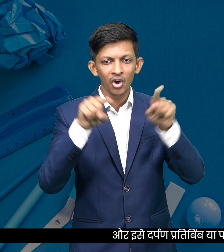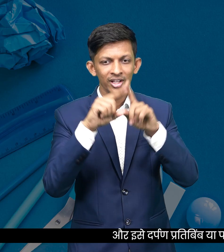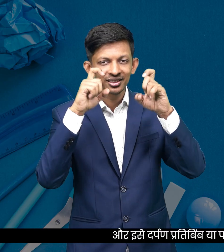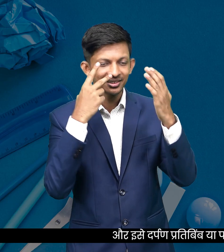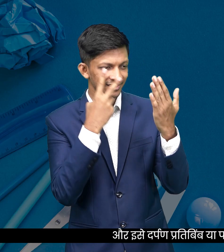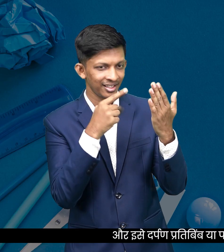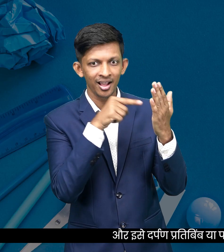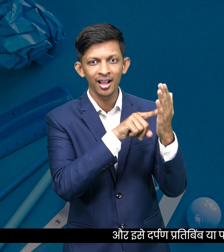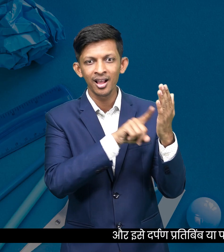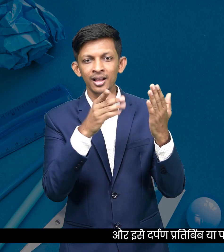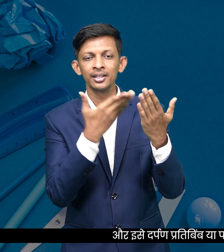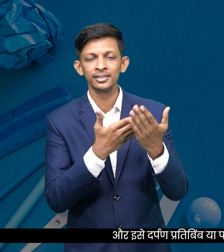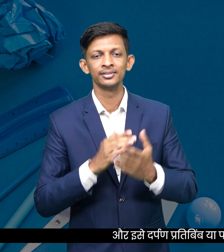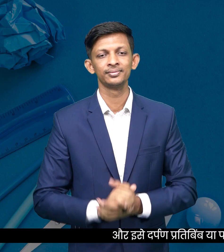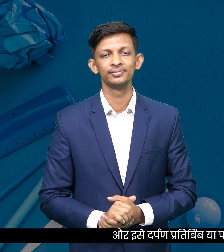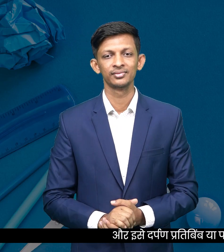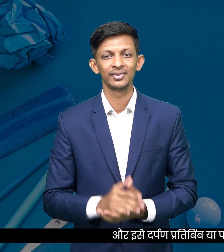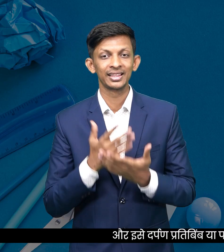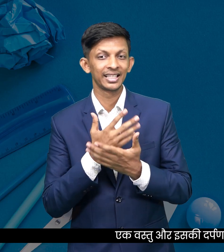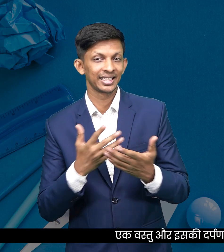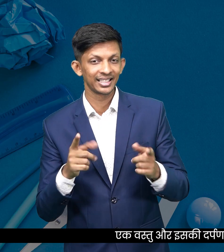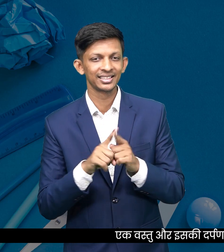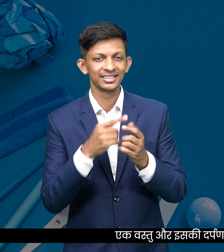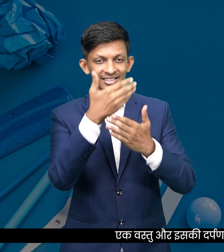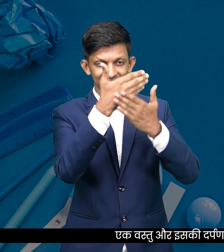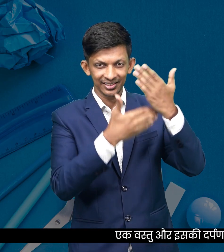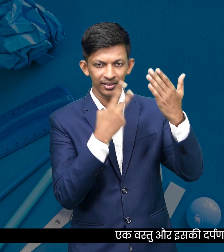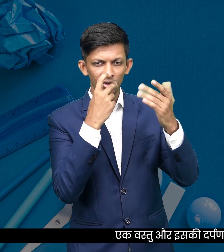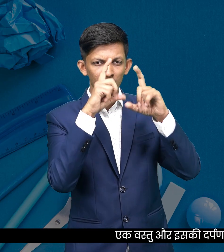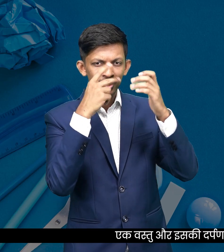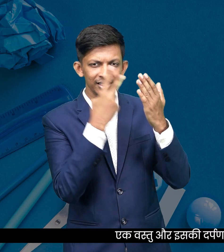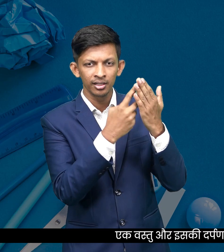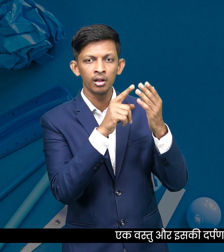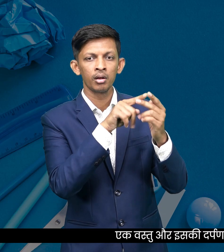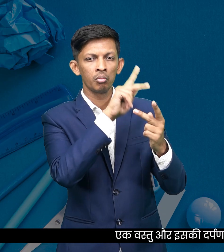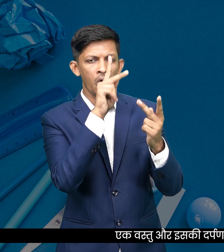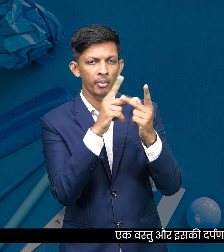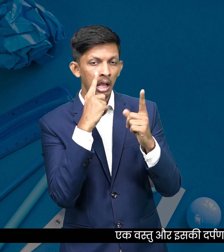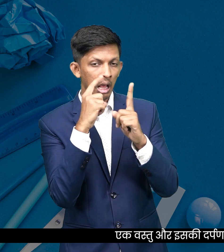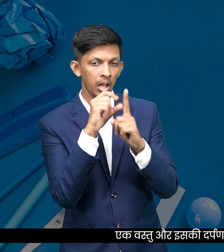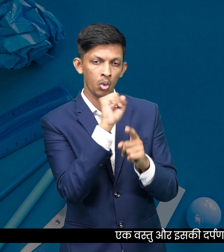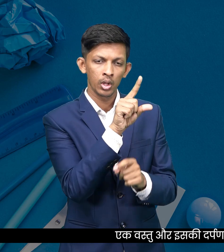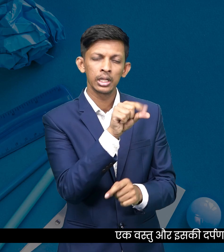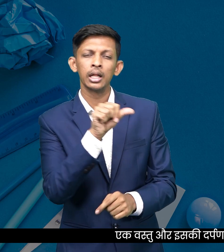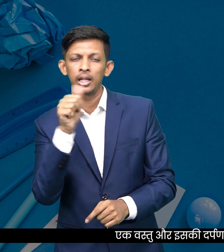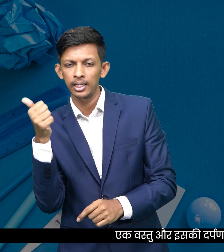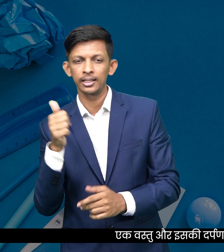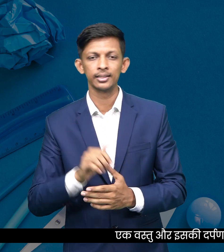परावर्ती प्रतिबिंब कहा जाता है। एक वस्तु और इसकी दर्पण छवि एक दूसरे के समान